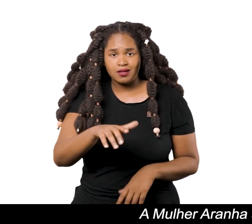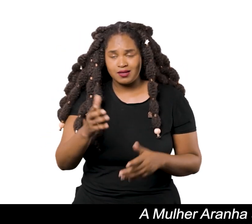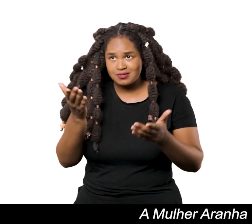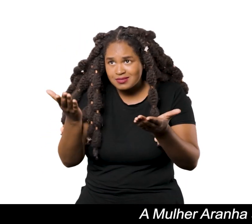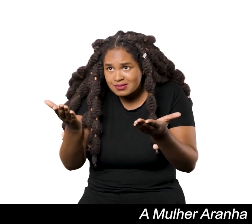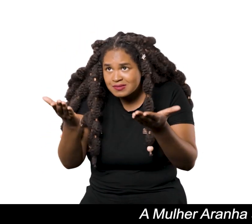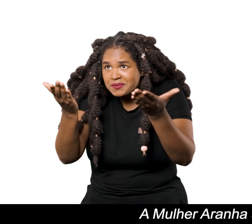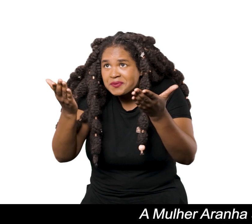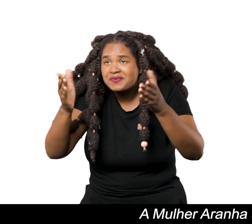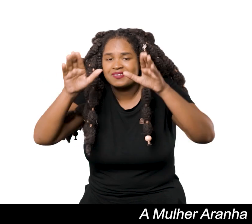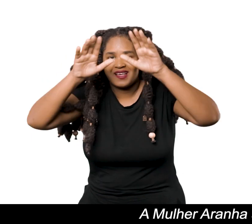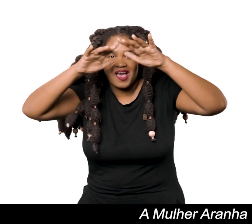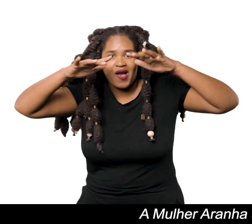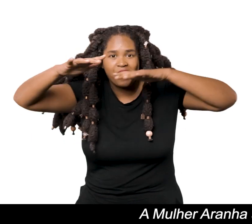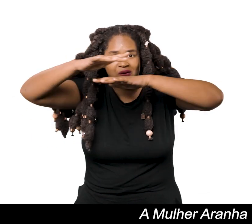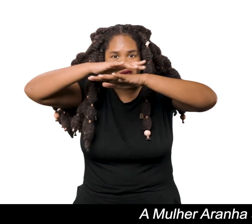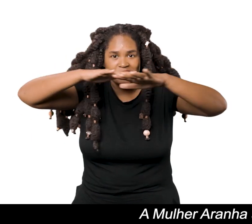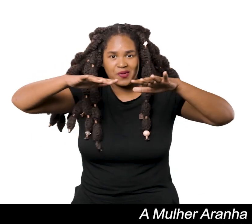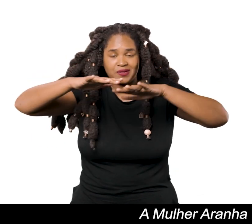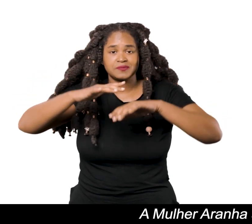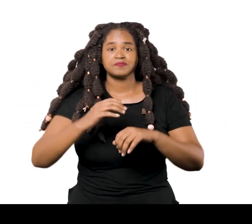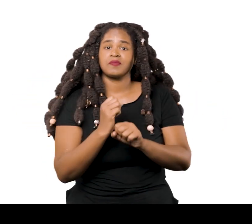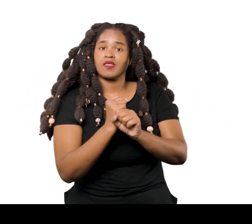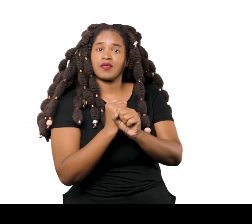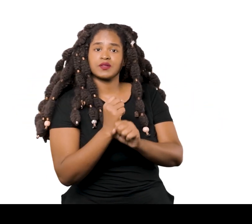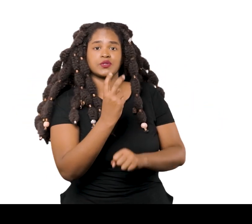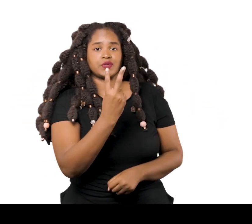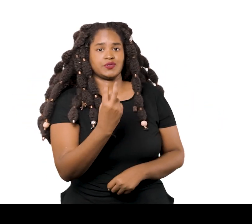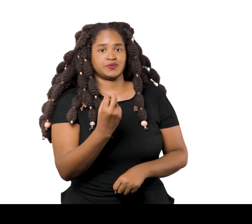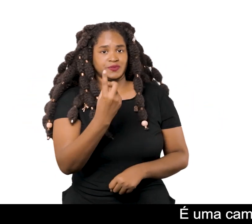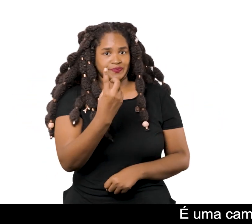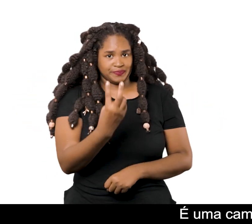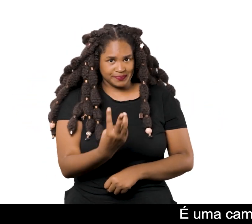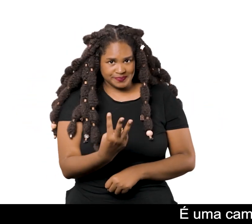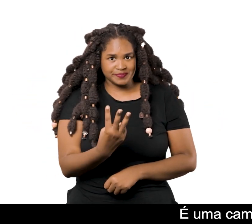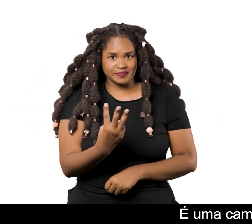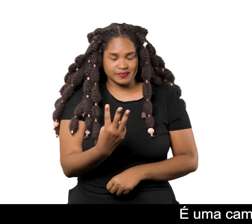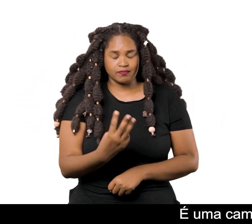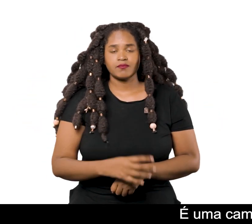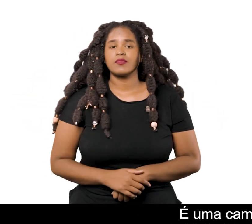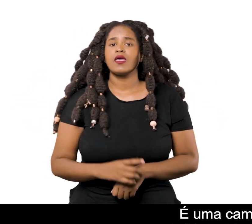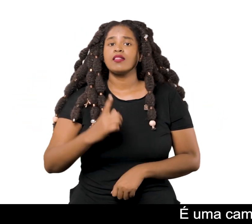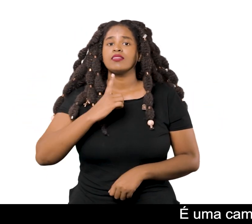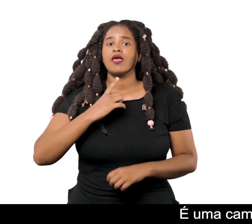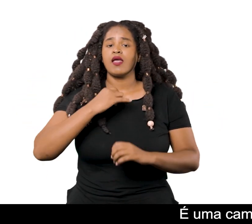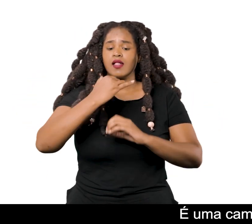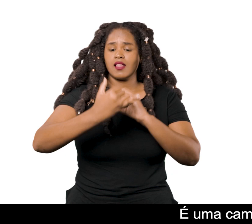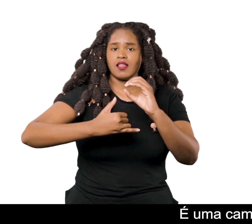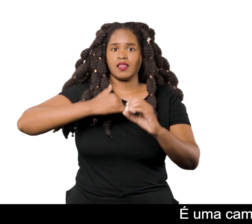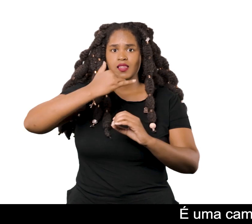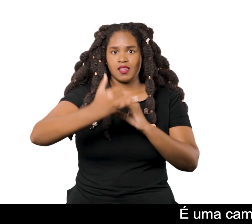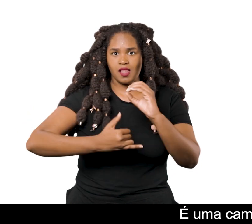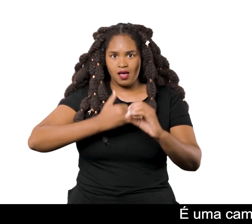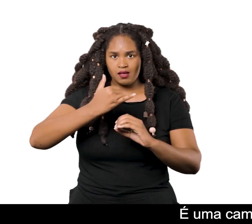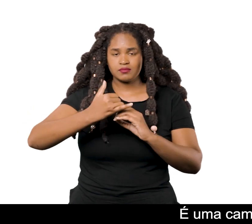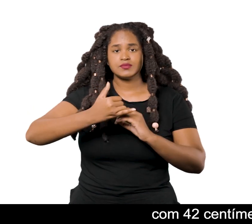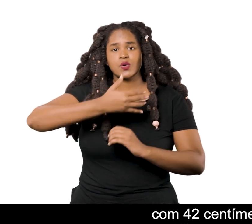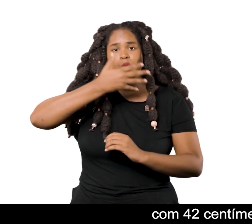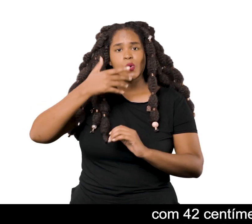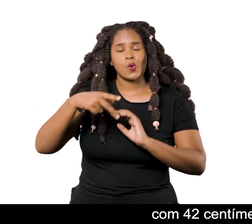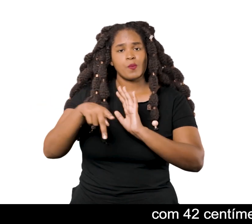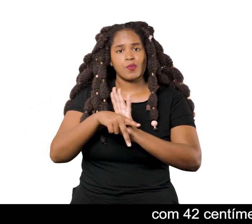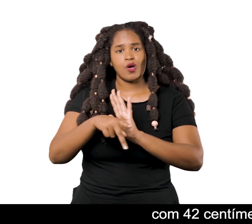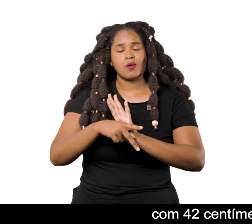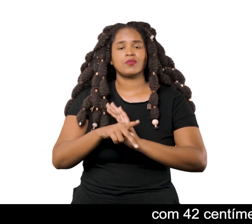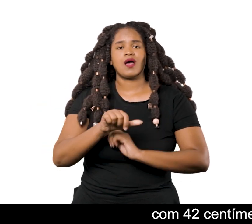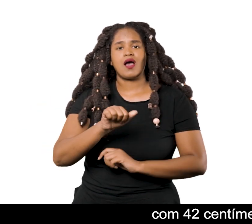Mulher-Aranha Saúda a Aurora, de 2013. É uma camada tripla de lã tingida com anilina,